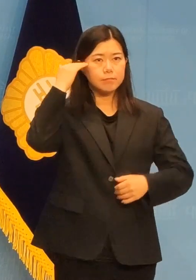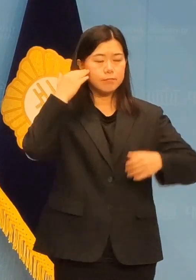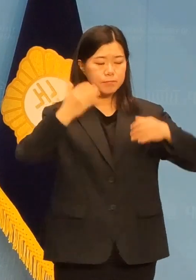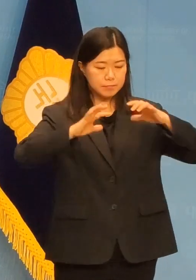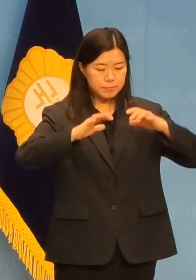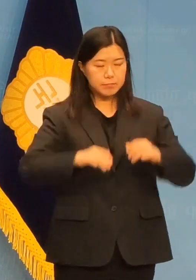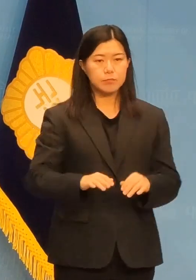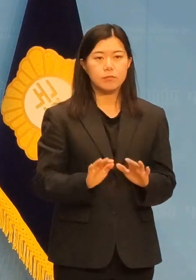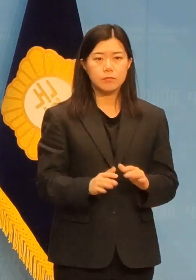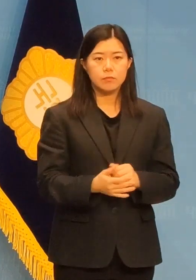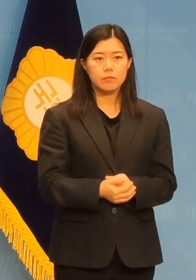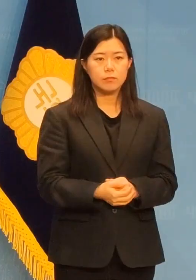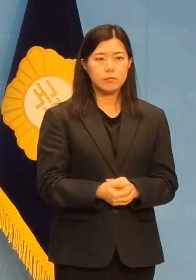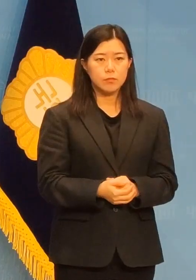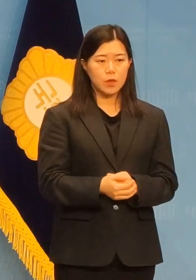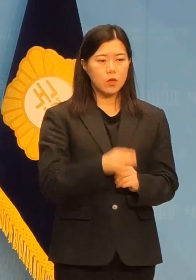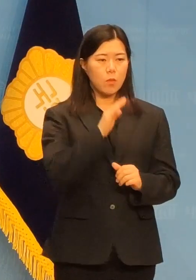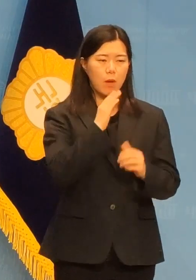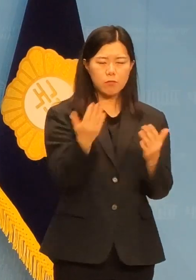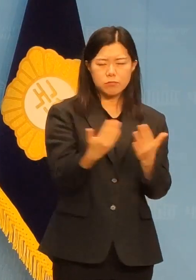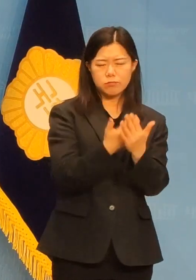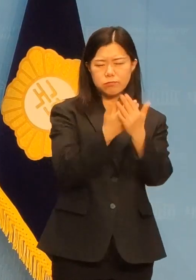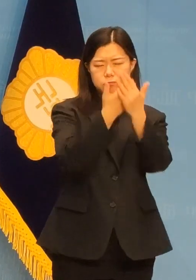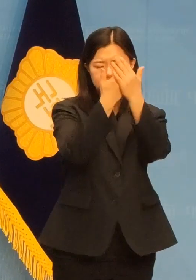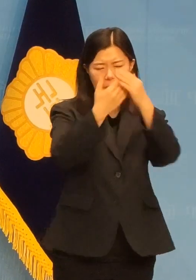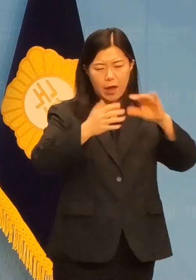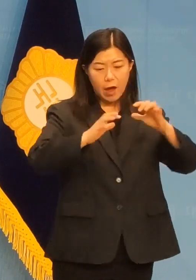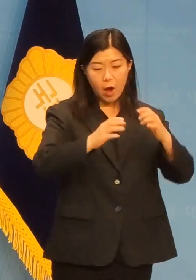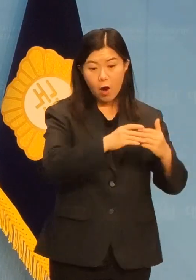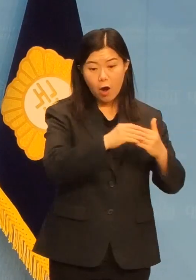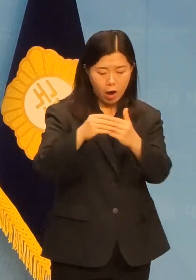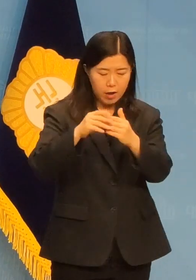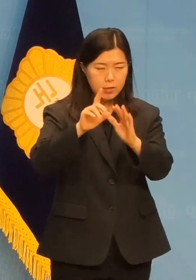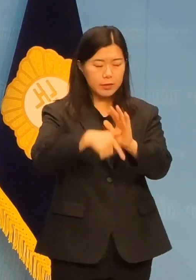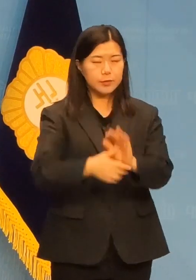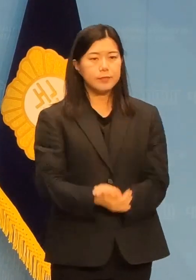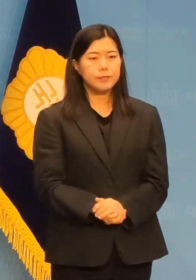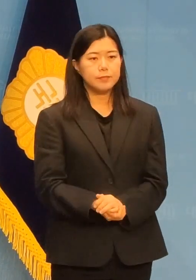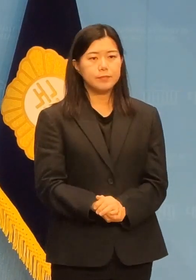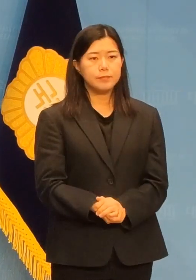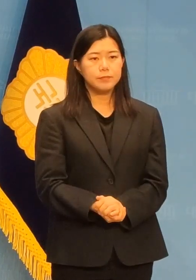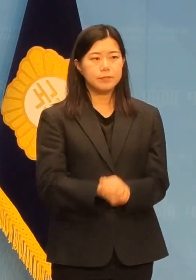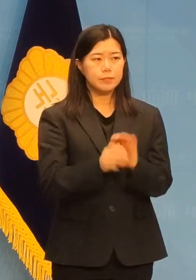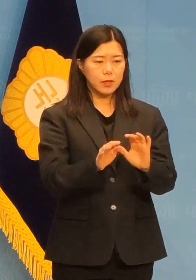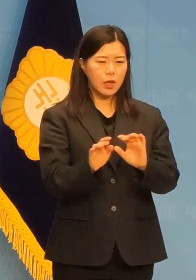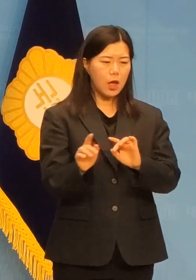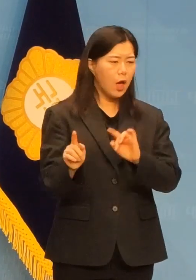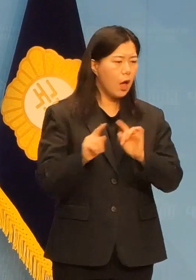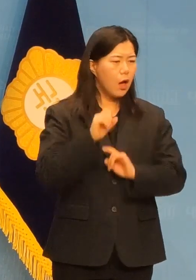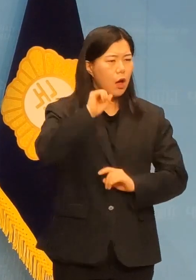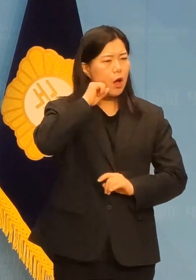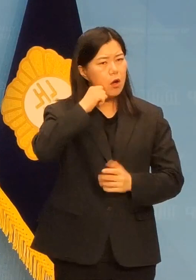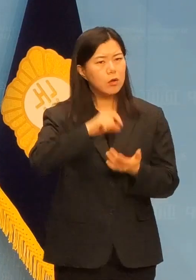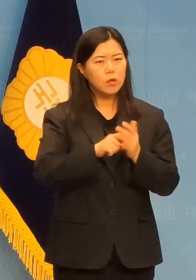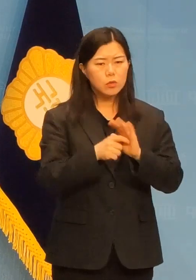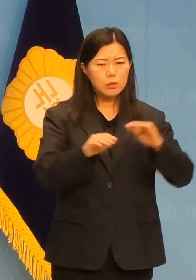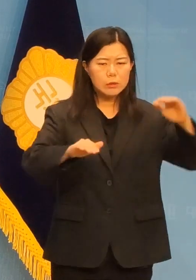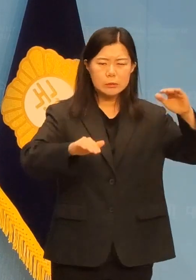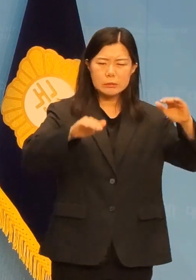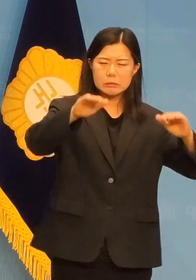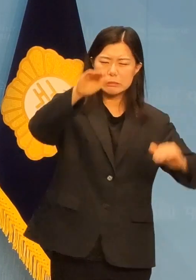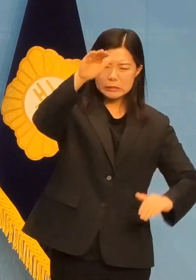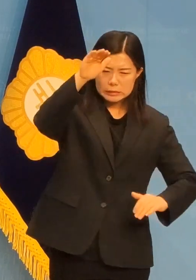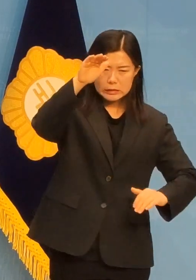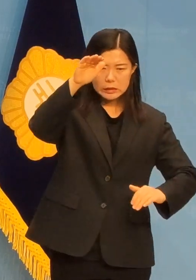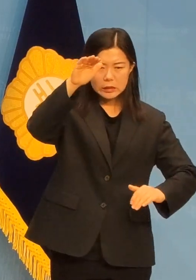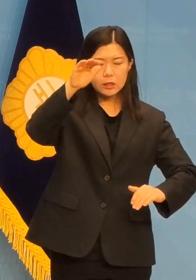말씀드리지만 대한민국이 이렇게 선진국으로 발전해 오는 과정에서 더 이상 회복하기 어려울 수준의 불평등과 격차가